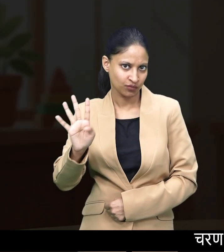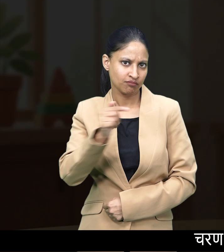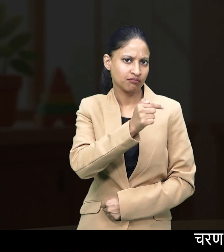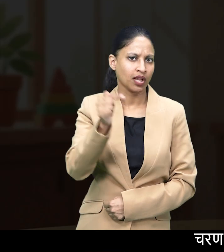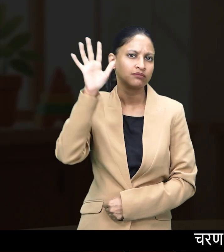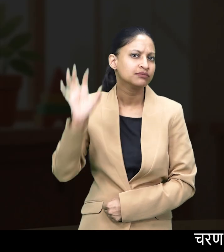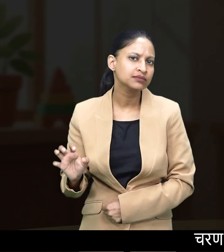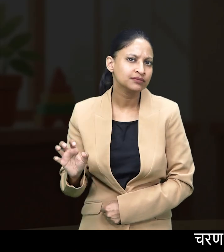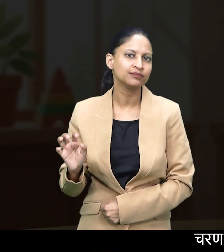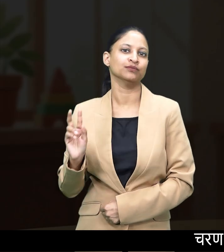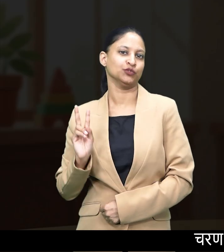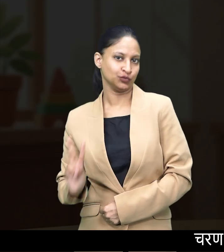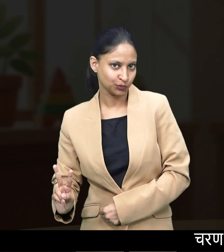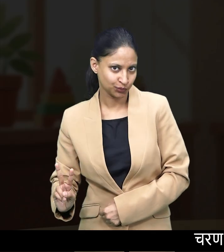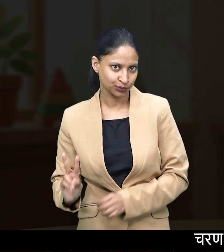घटा 4 बराबर 2।